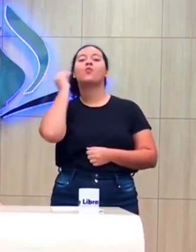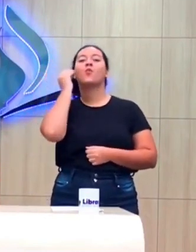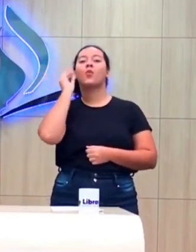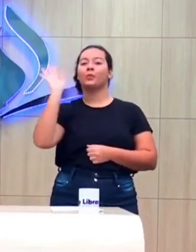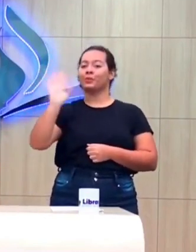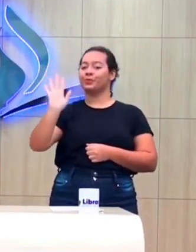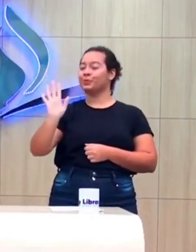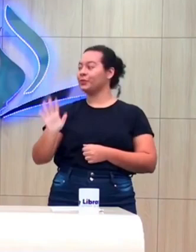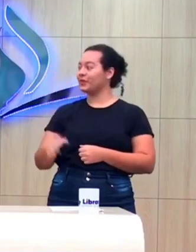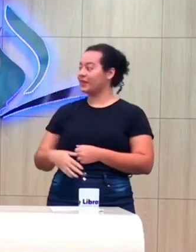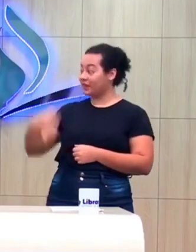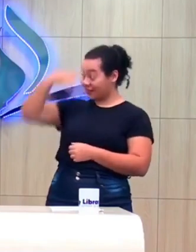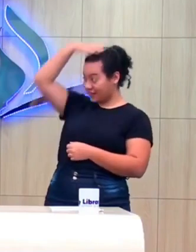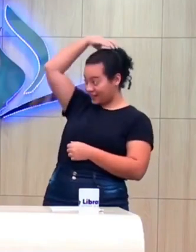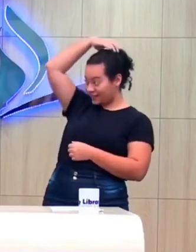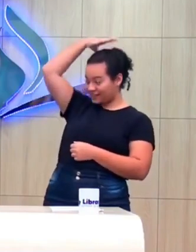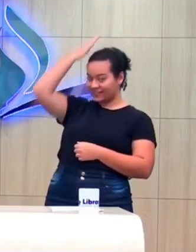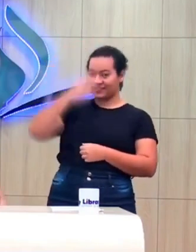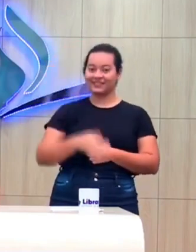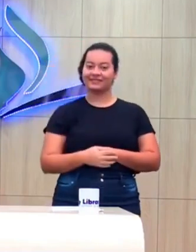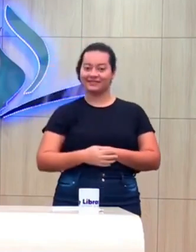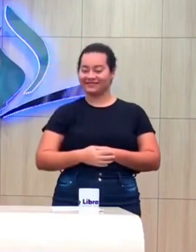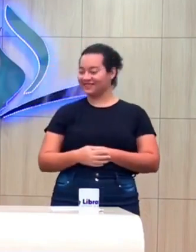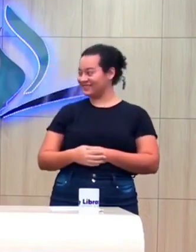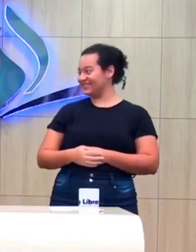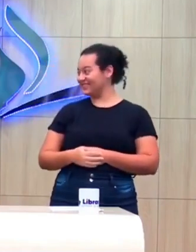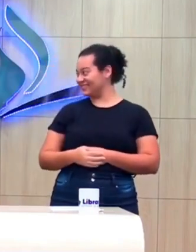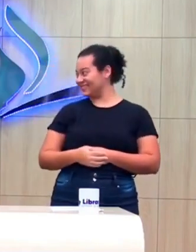Tchauzinho, Cris. É tudo com você.